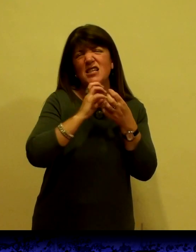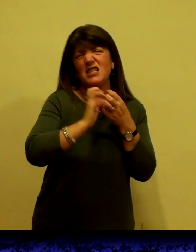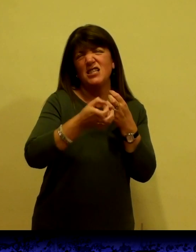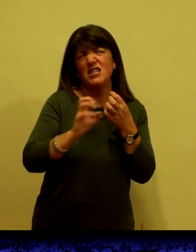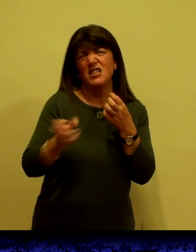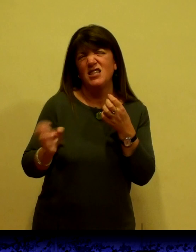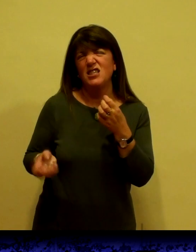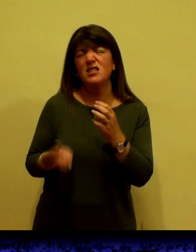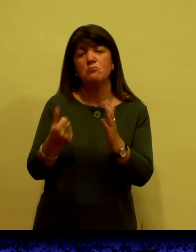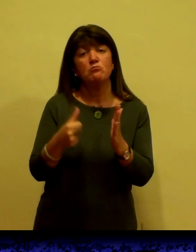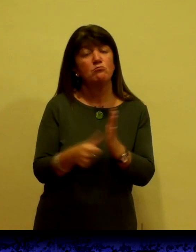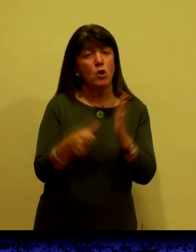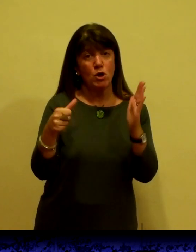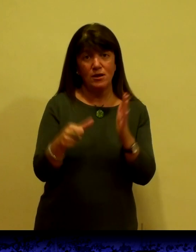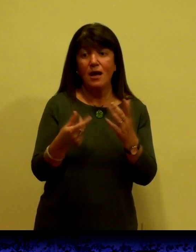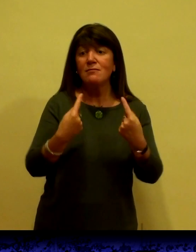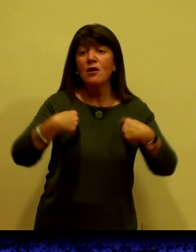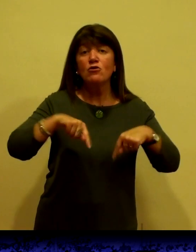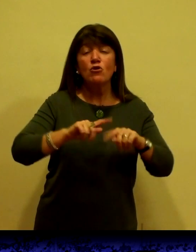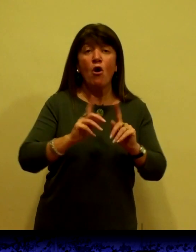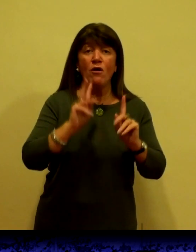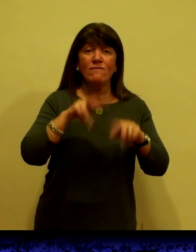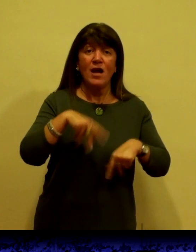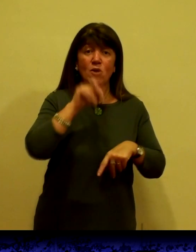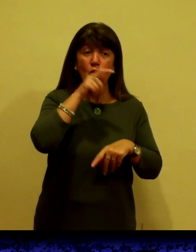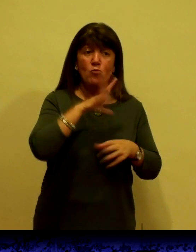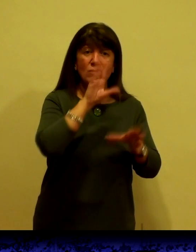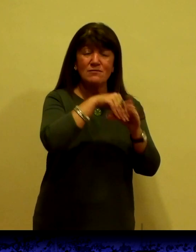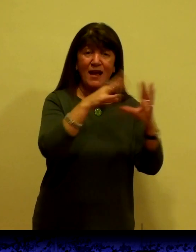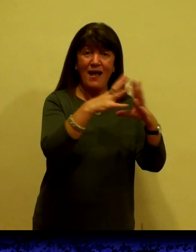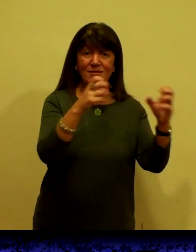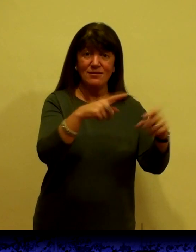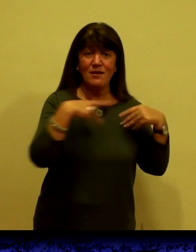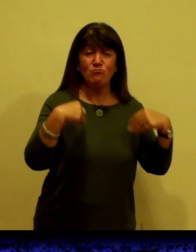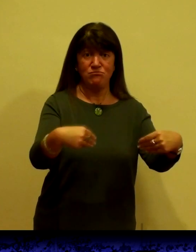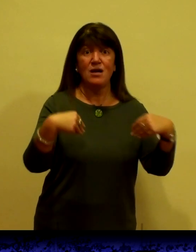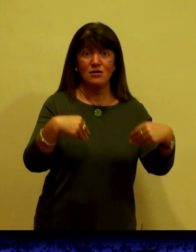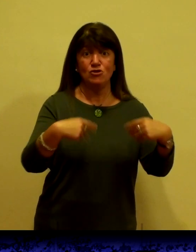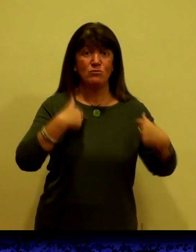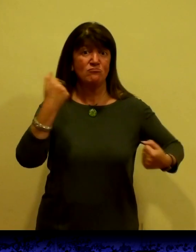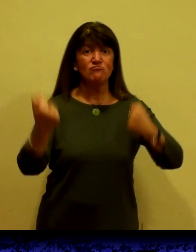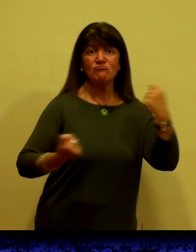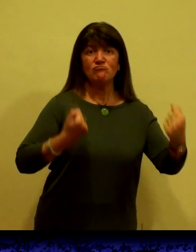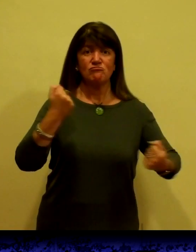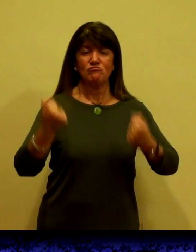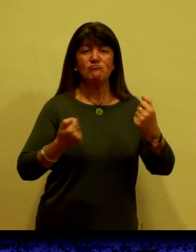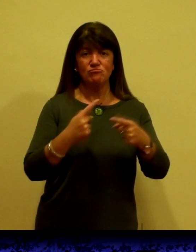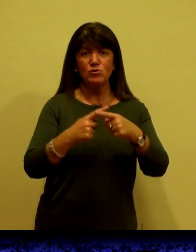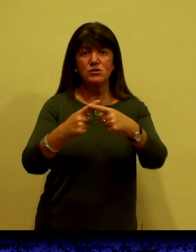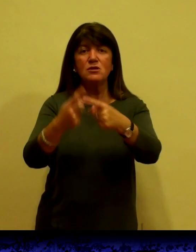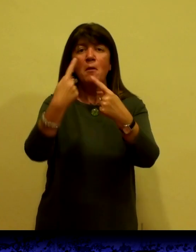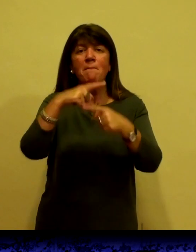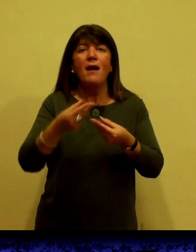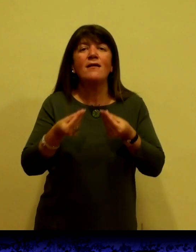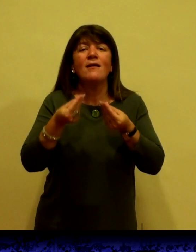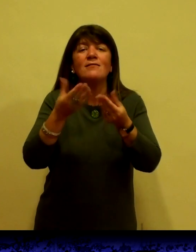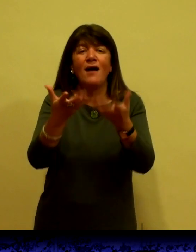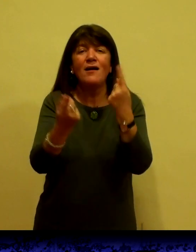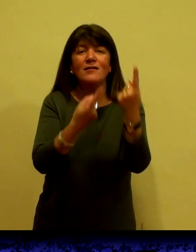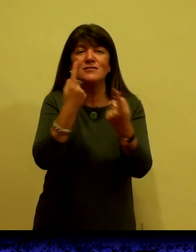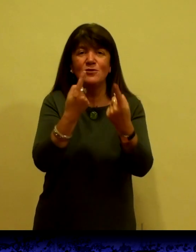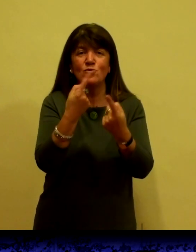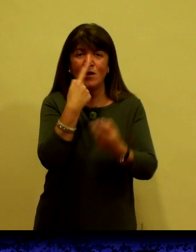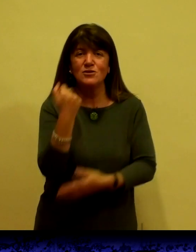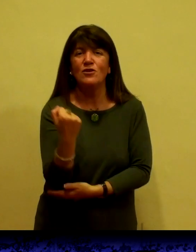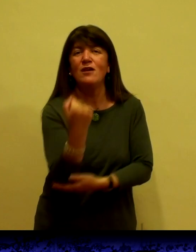siamo come ente partecipando attivamente per sostenere anche queste realtà, che sono un po' la